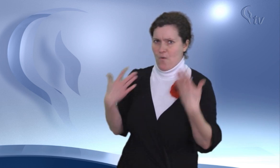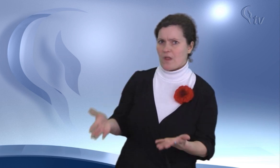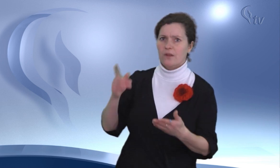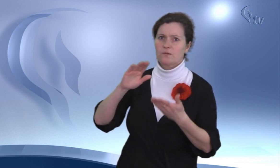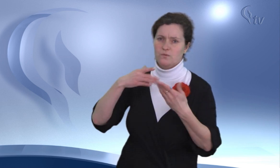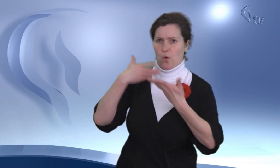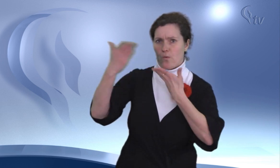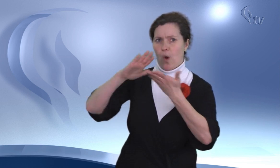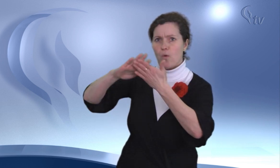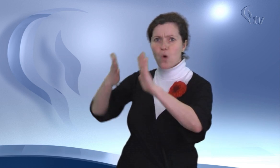käituda.